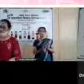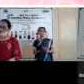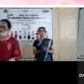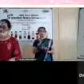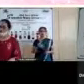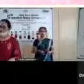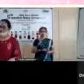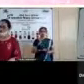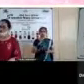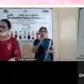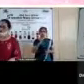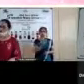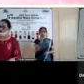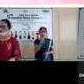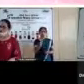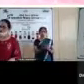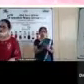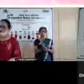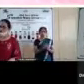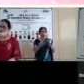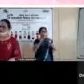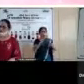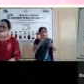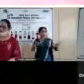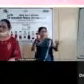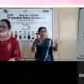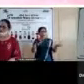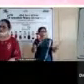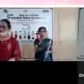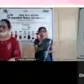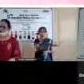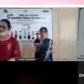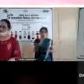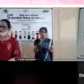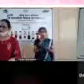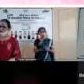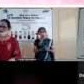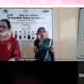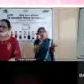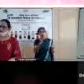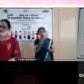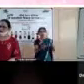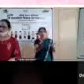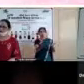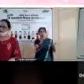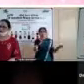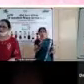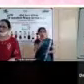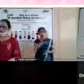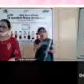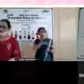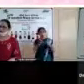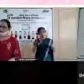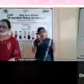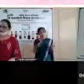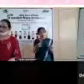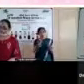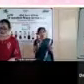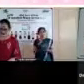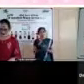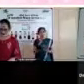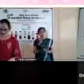उनकी प्रतिभाएं सबको पता चले तो उनके लिए भी और बाकी लोगों के लिए भी वो बहुत ही लाभकारी हो सकती है।